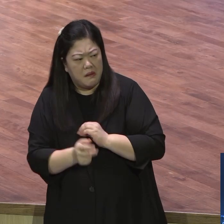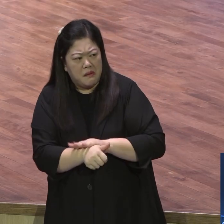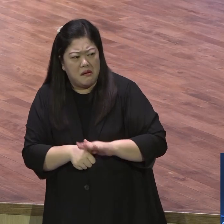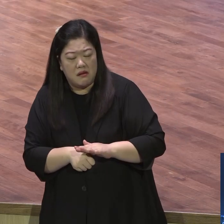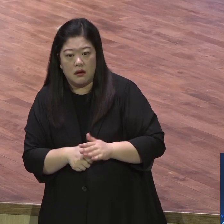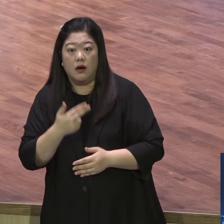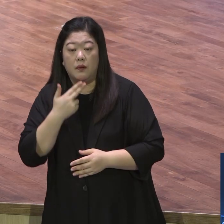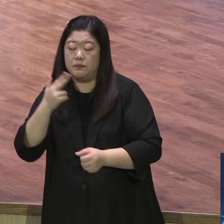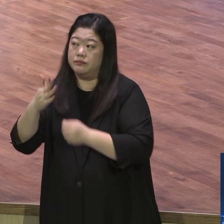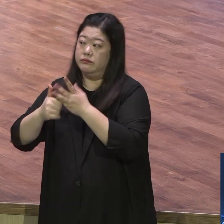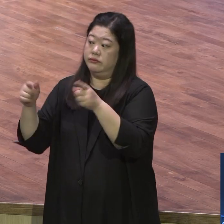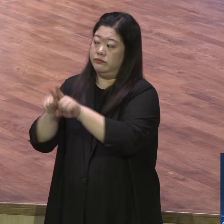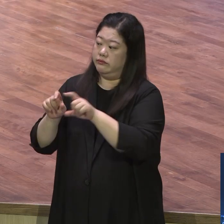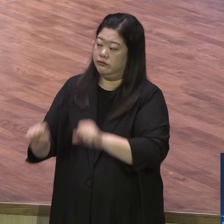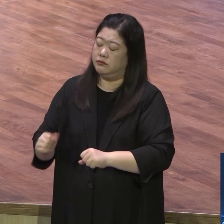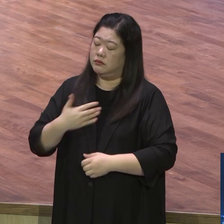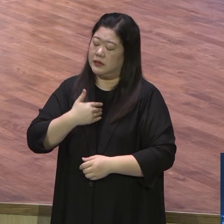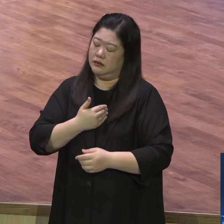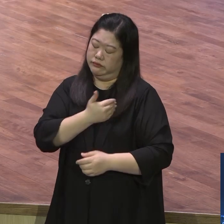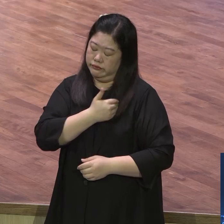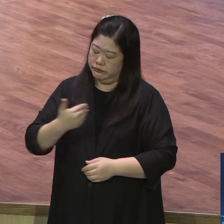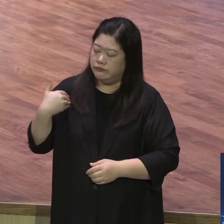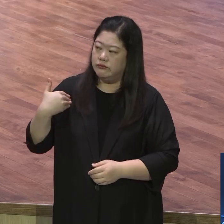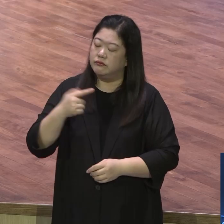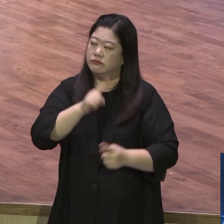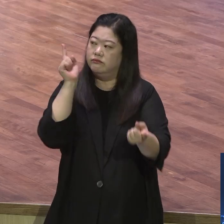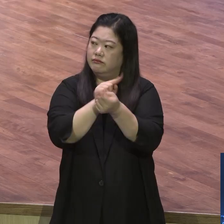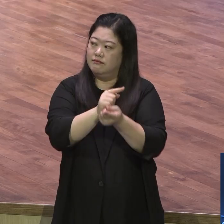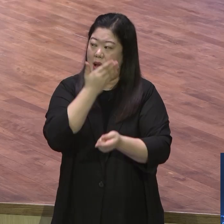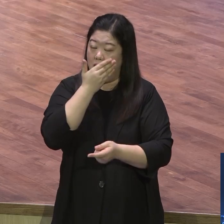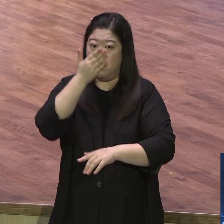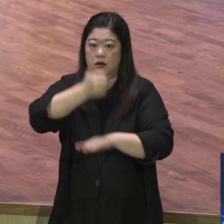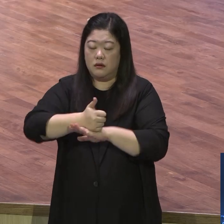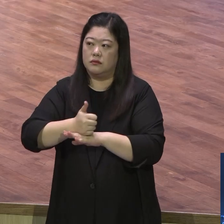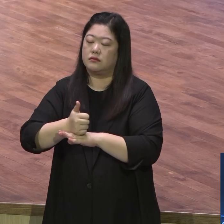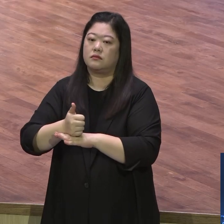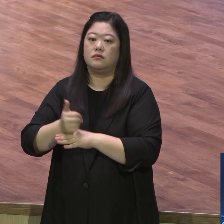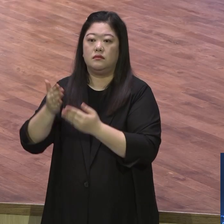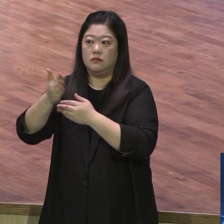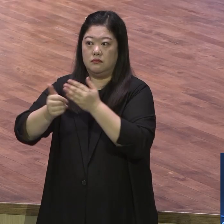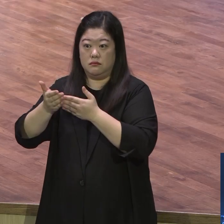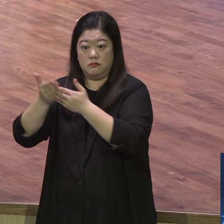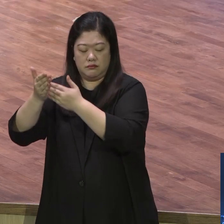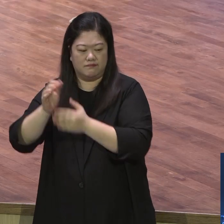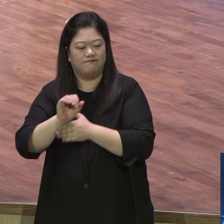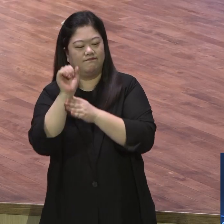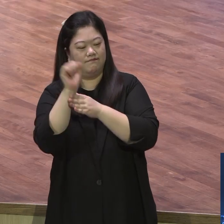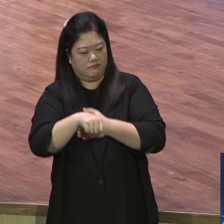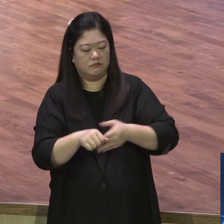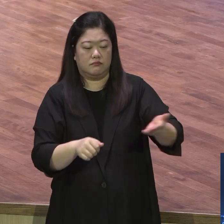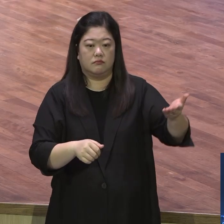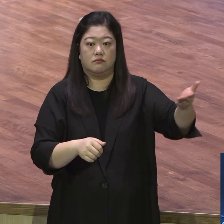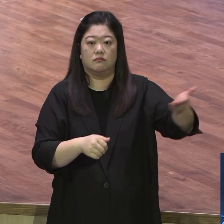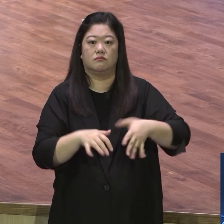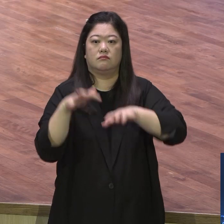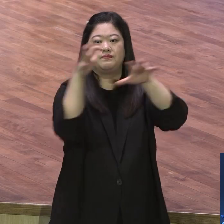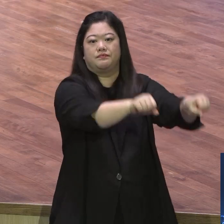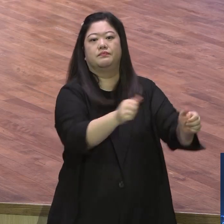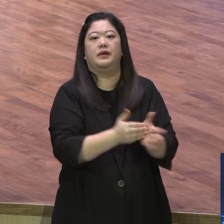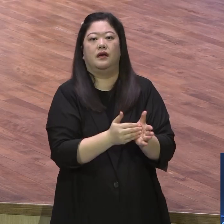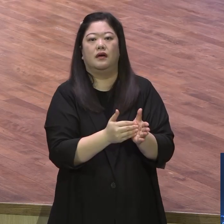믿음이에요 이게 믿음이에요 은약 산지를 정보하는 데는 이런 장애물을